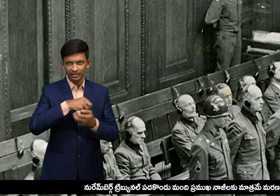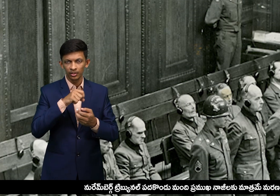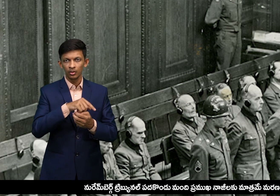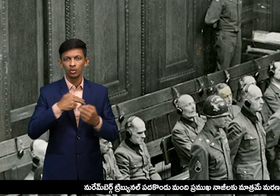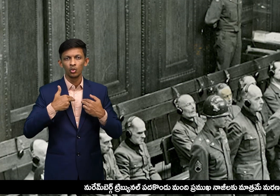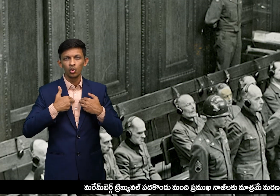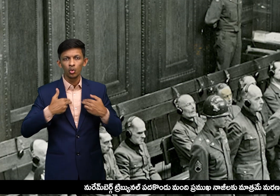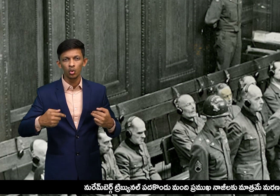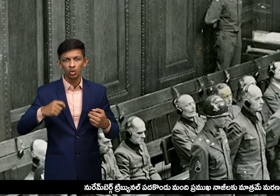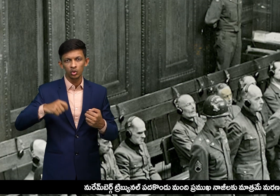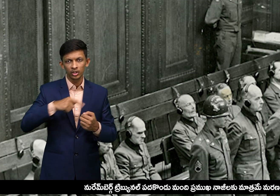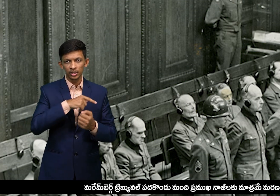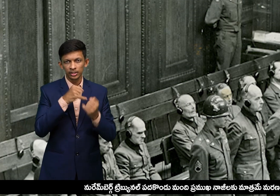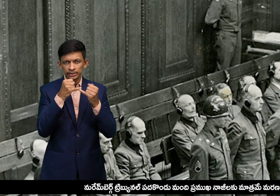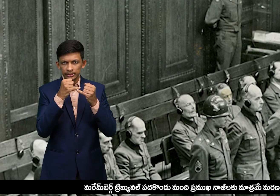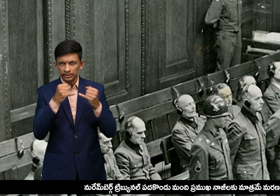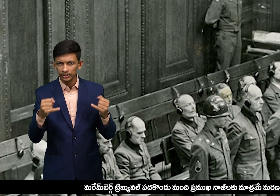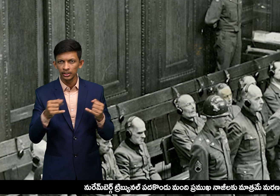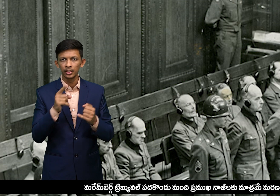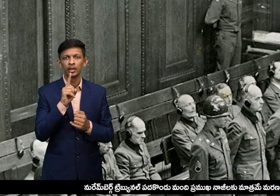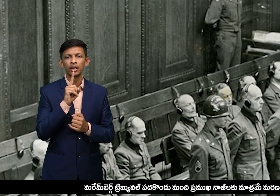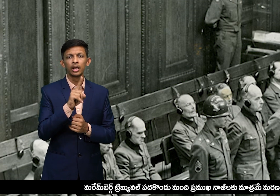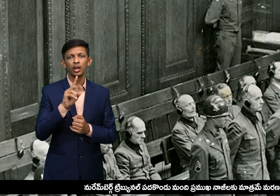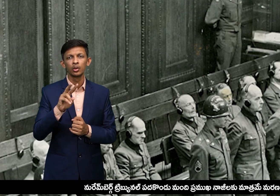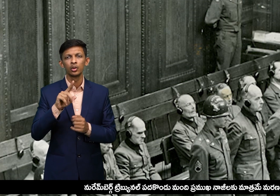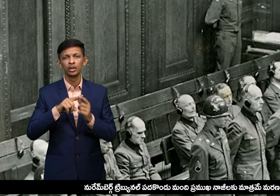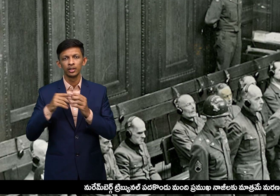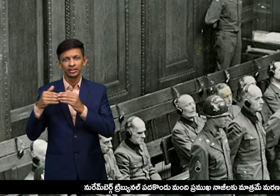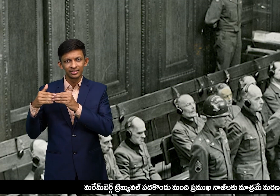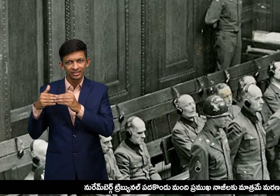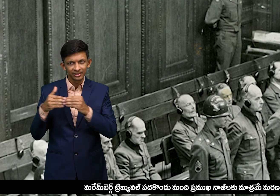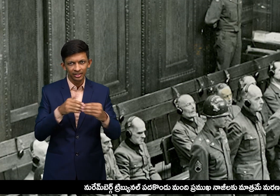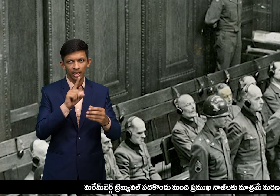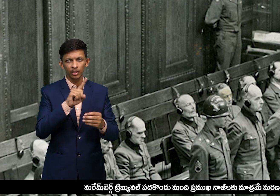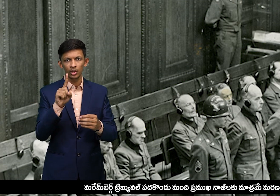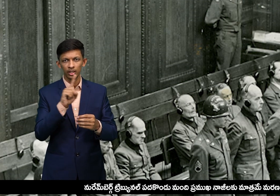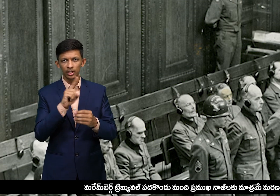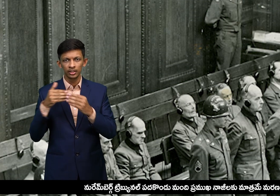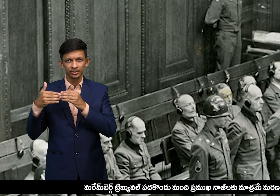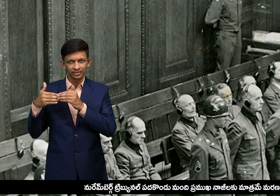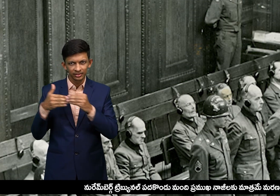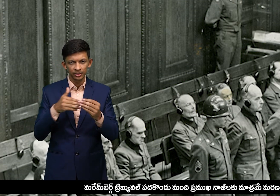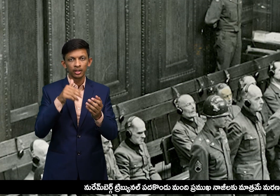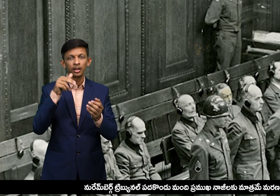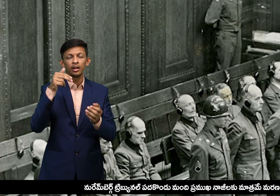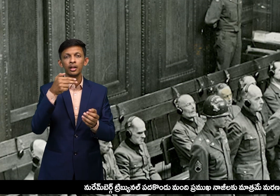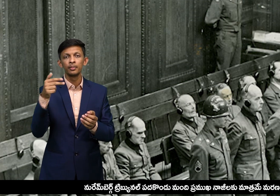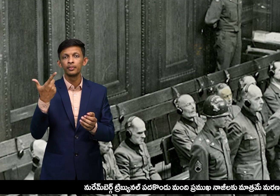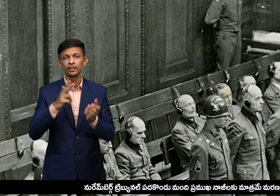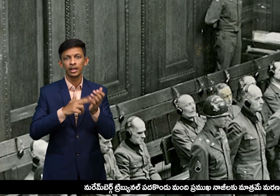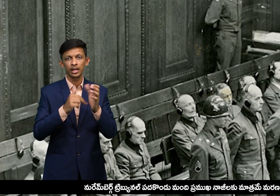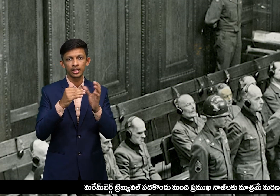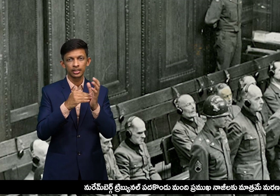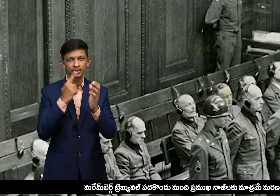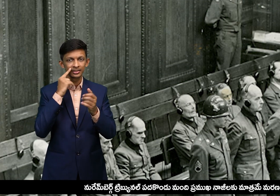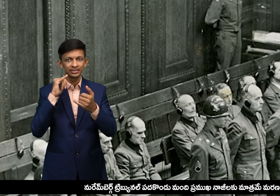న్యూరెంబెర్గ్ ట్రిబ్యునల్ 11 మంది ప్రముఖ నాజీలకు మాత్రమే మరణశిక్ష విధించింది.